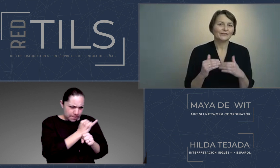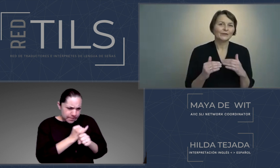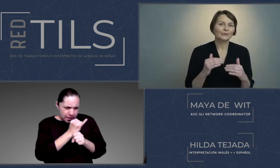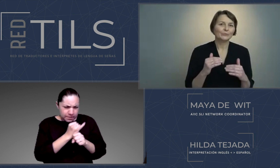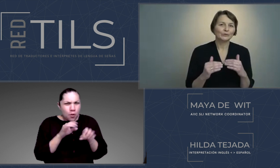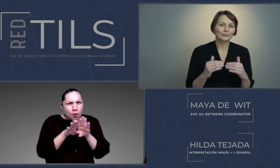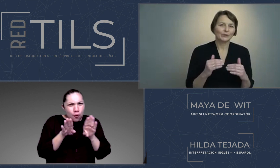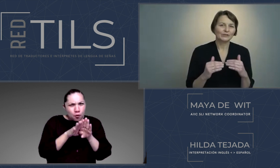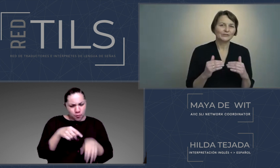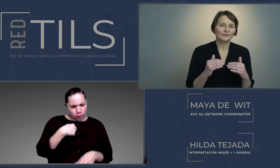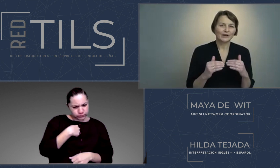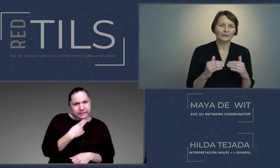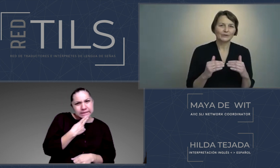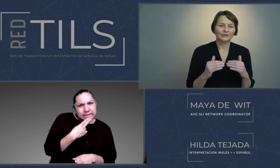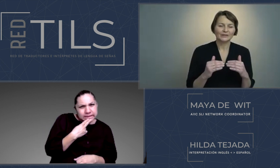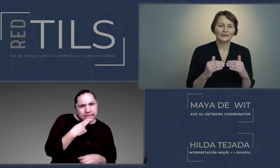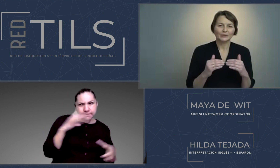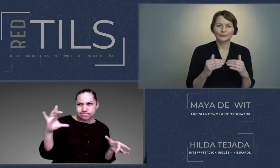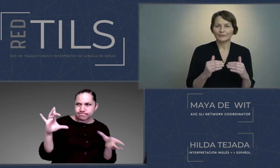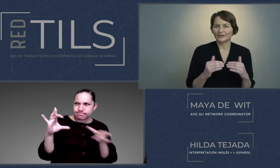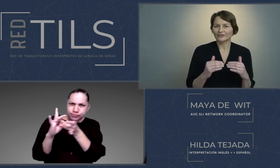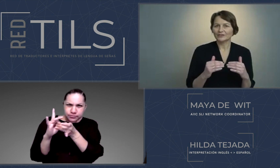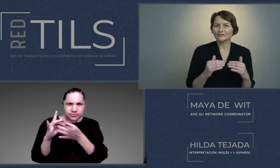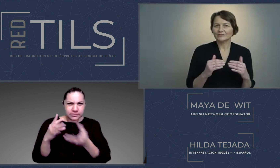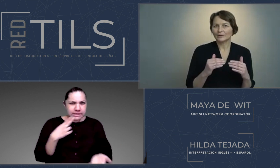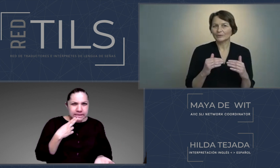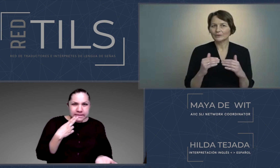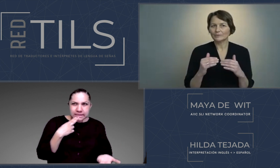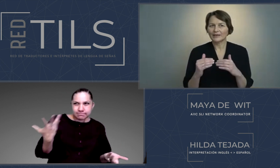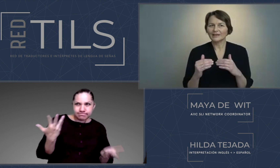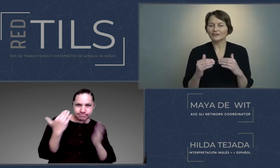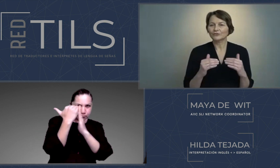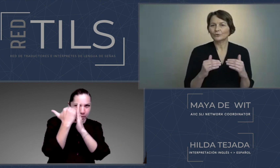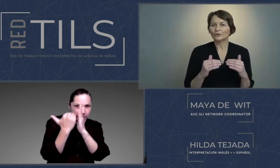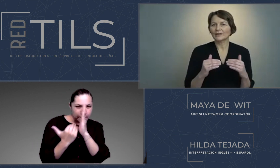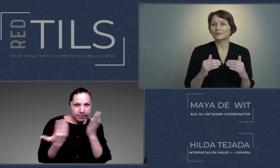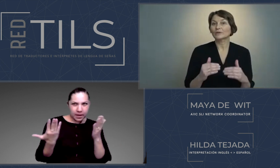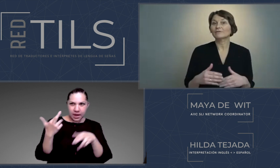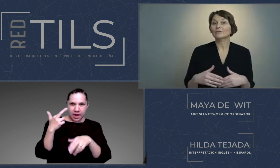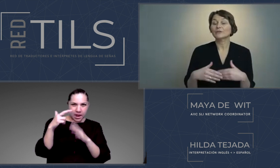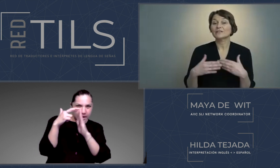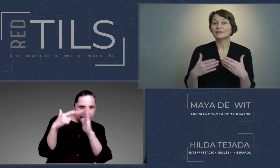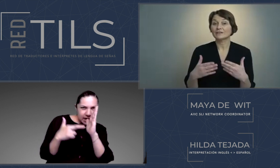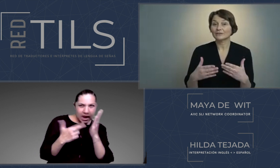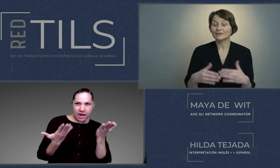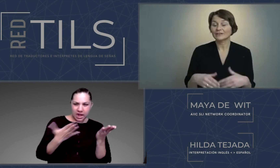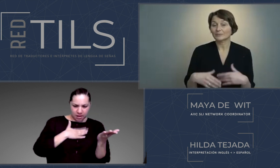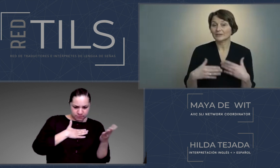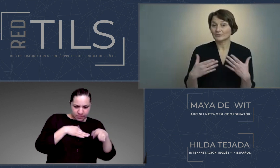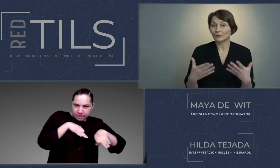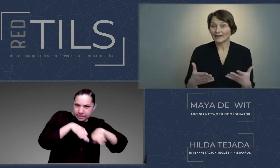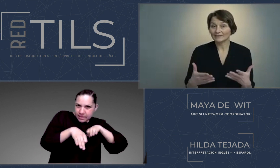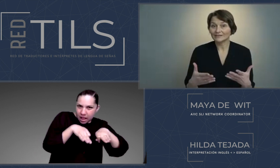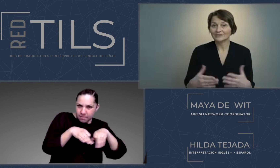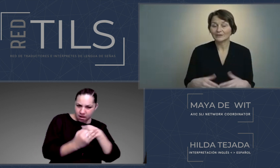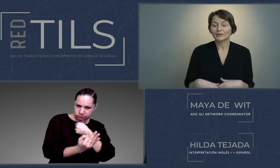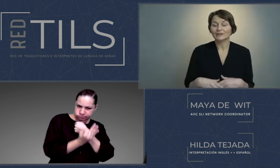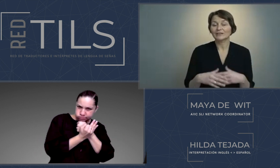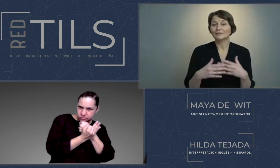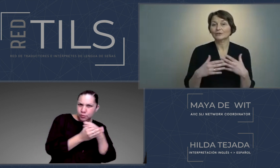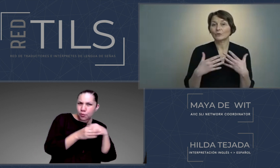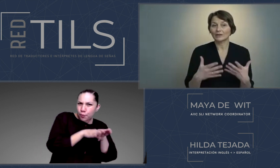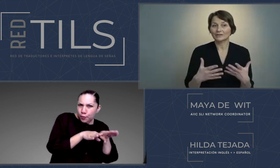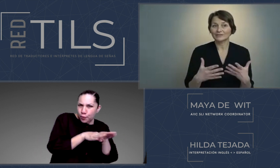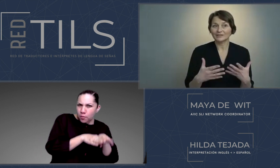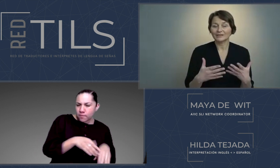a Nosotros como very intérpretes important siempre part of estamos our buscando profession. cómo establecer las normas de cómo trabajar, de asegurarnos de que